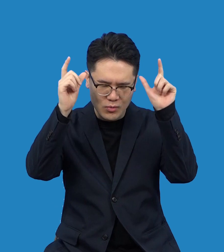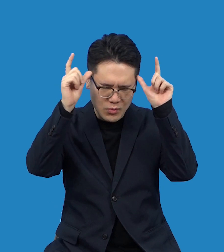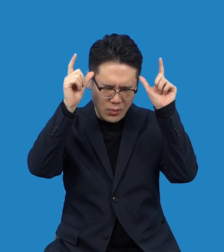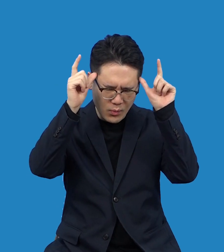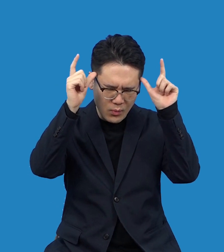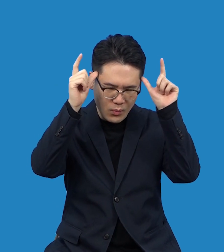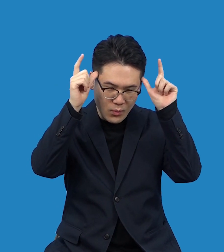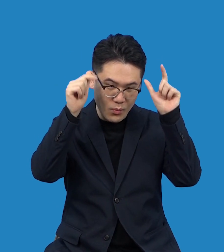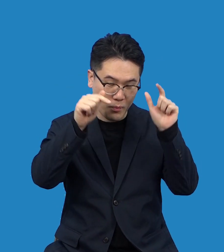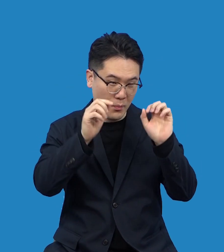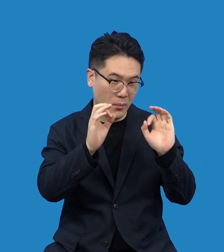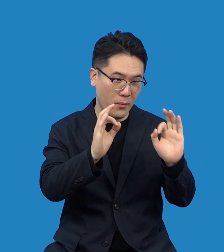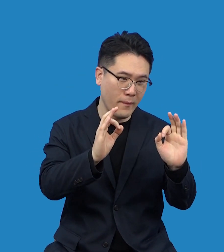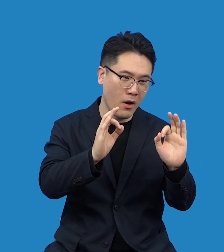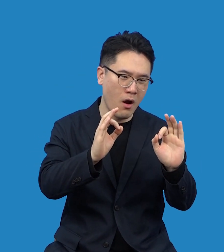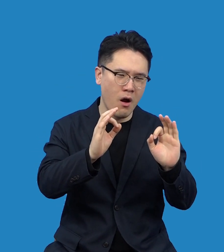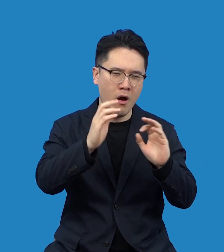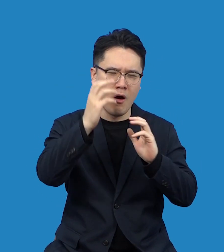소년이었습니다.